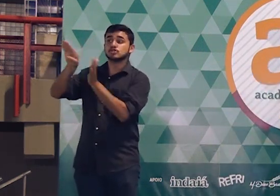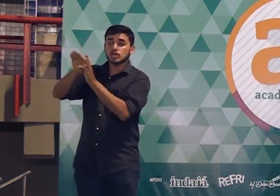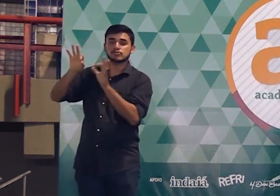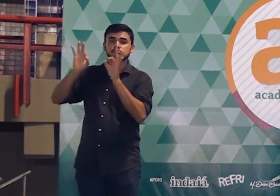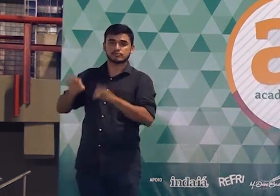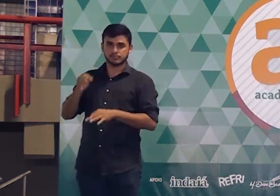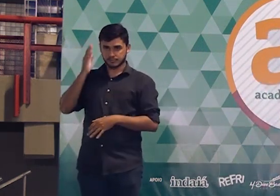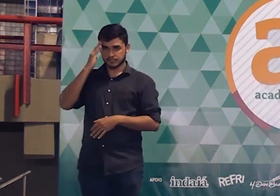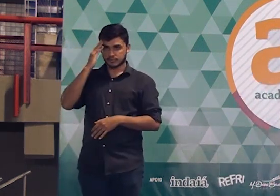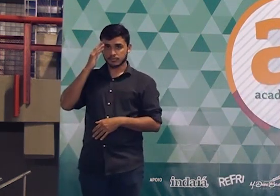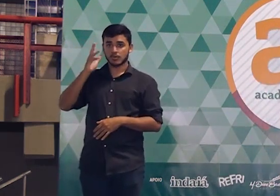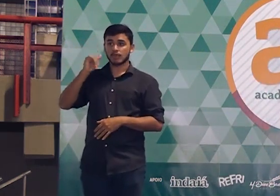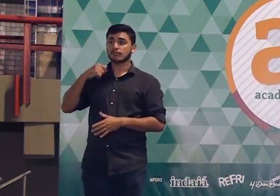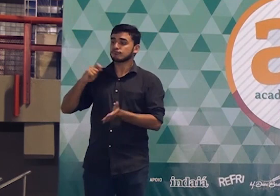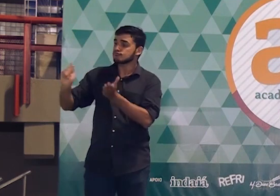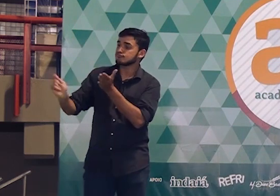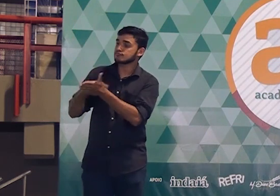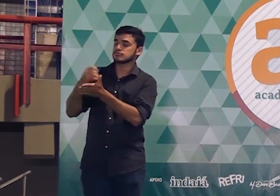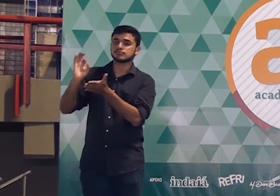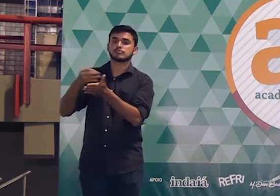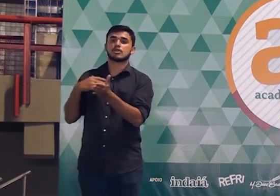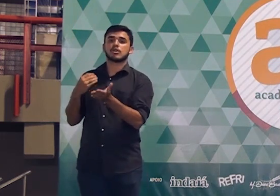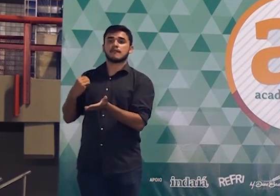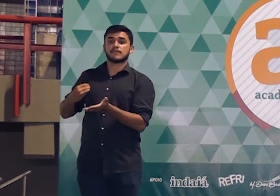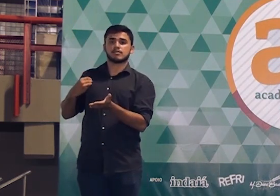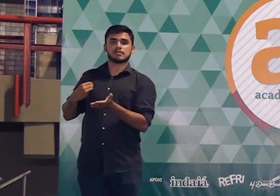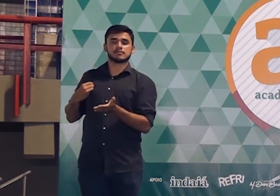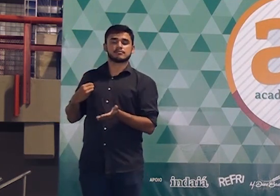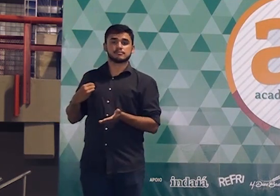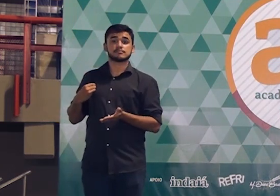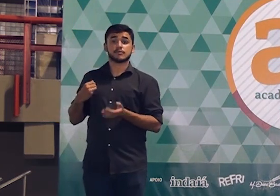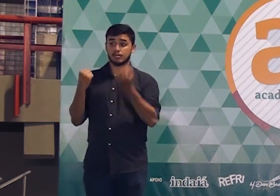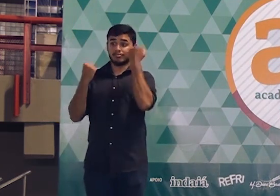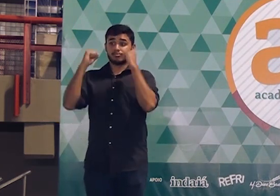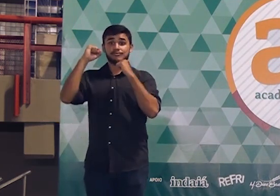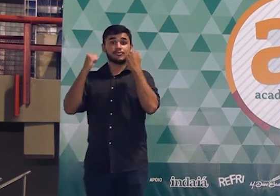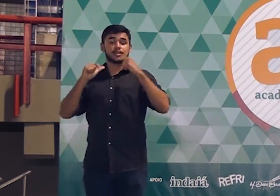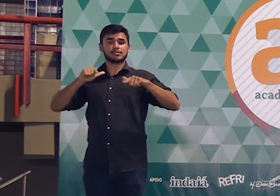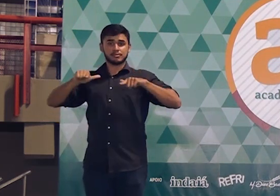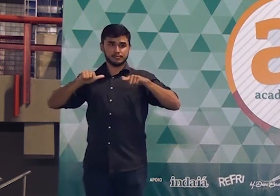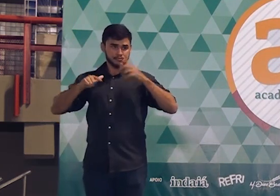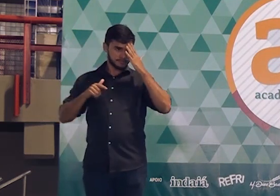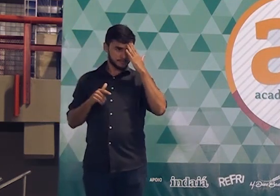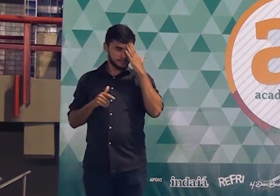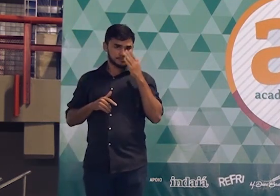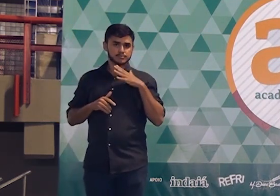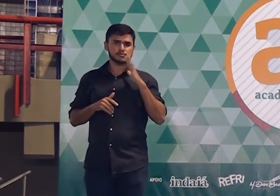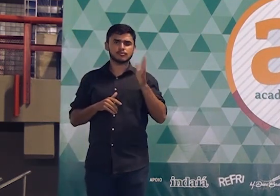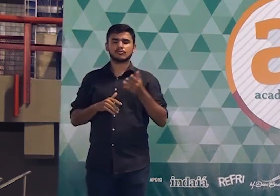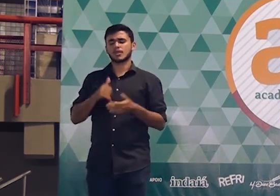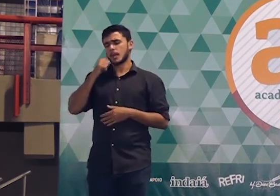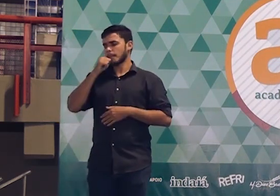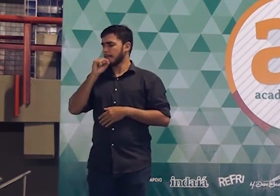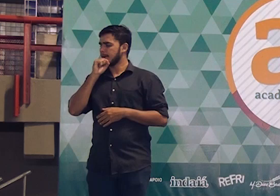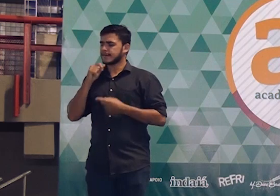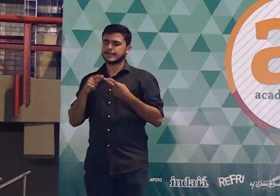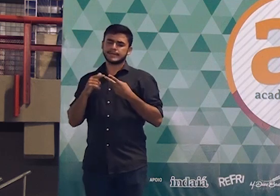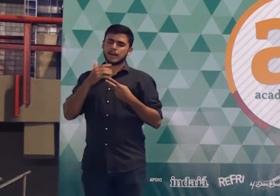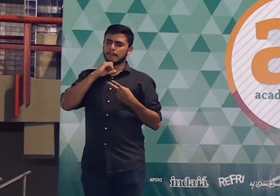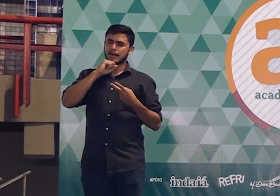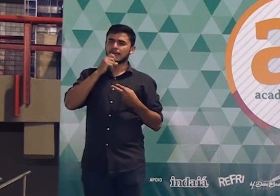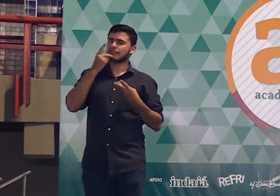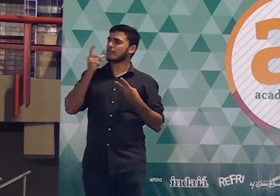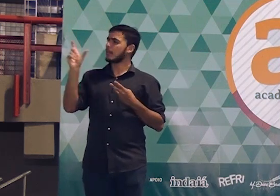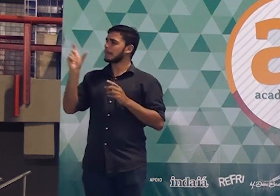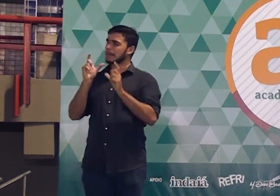o meu ponto. Ei, agora eu pergunto uma coisa. Todo mundo aqui já deve ter ouvido isso da mãe, do pai, da tia, da avó, do namorado,